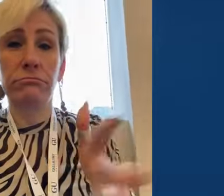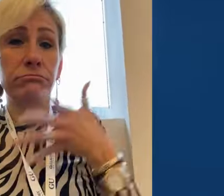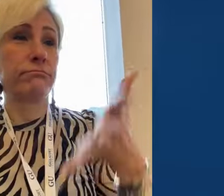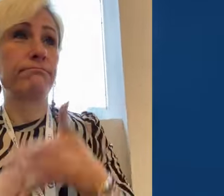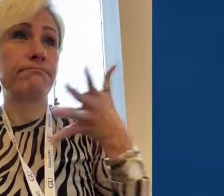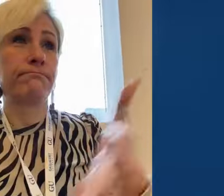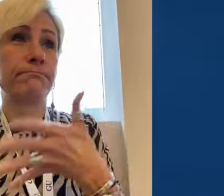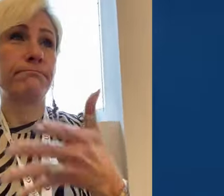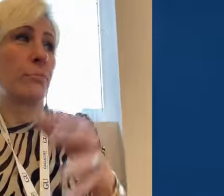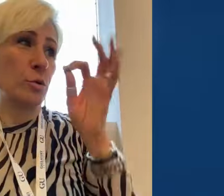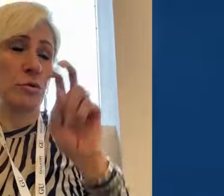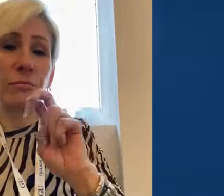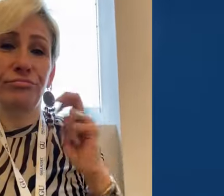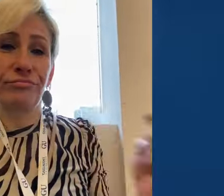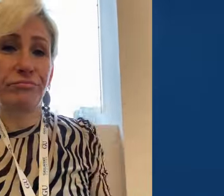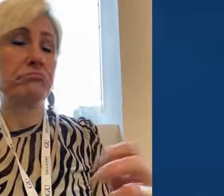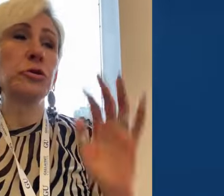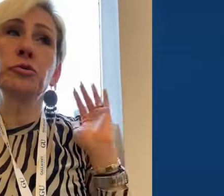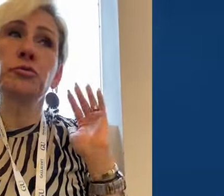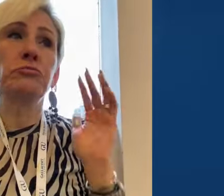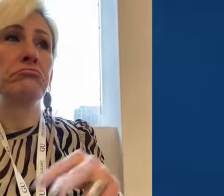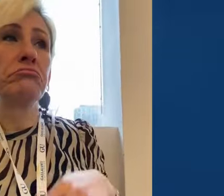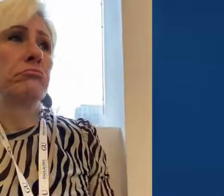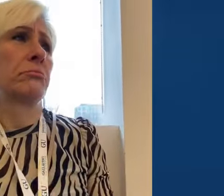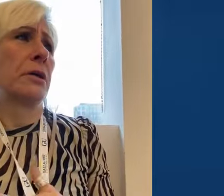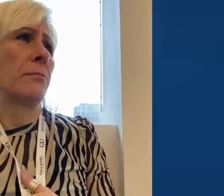Това е една от преподавателките, която използва само жестов език.